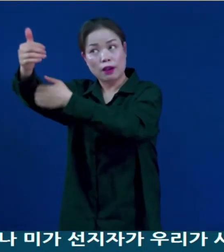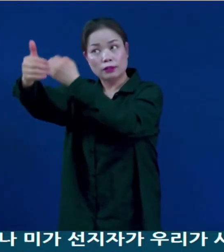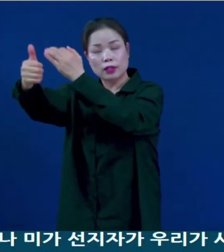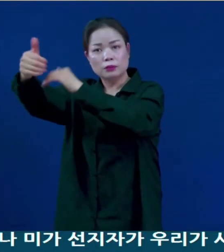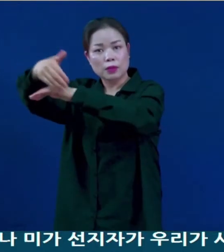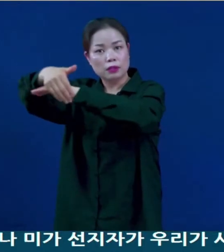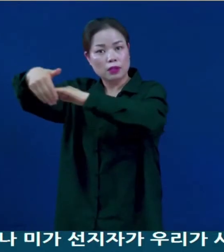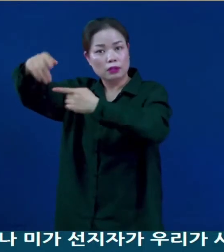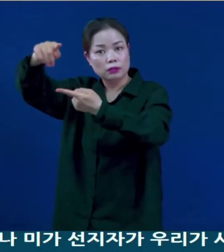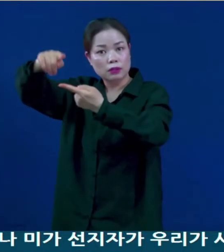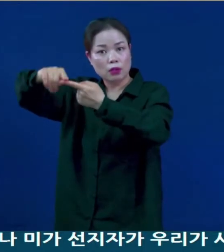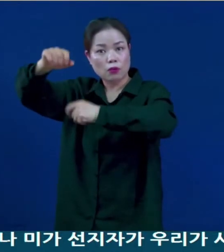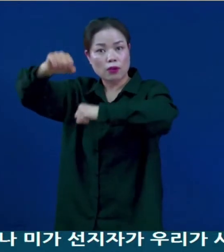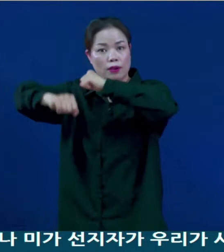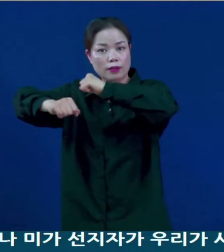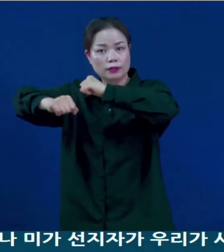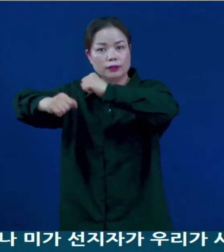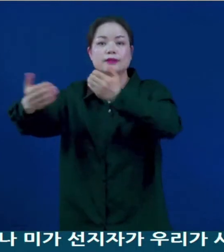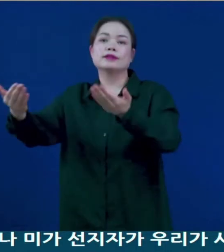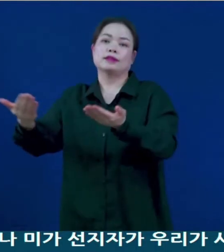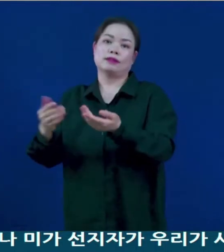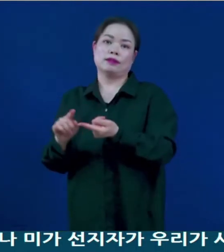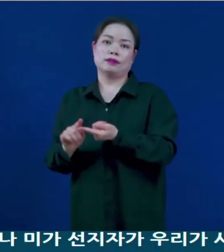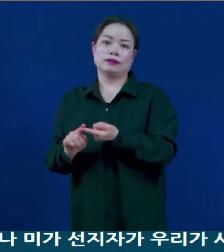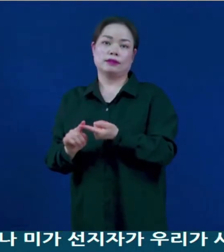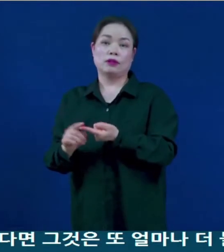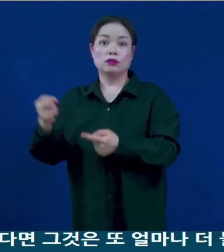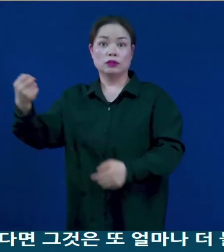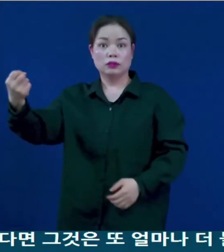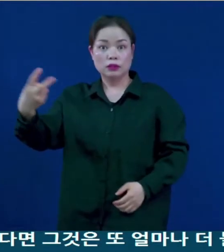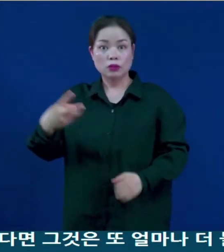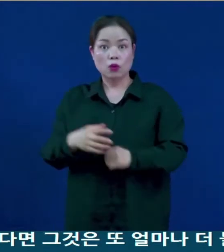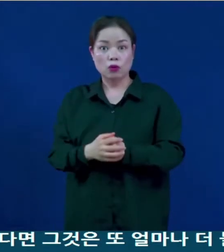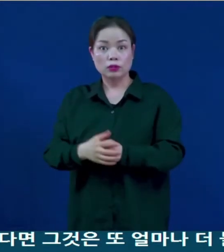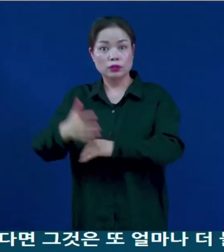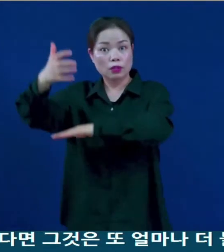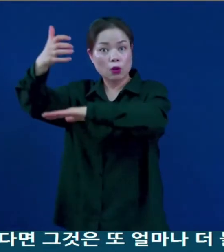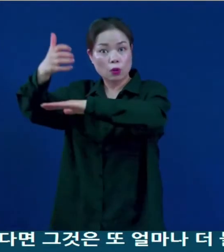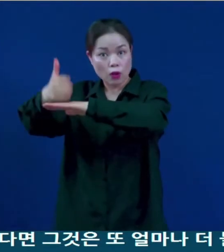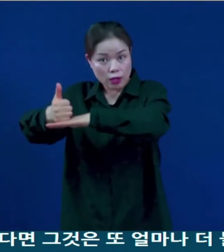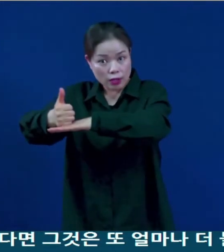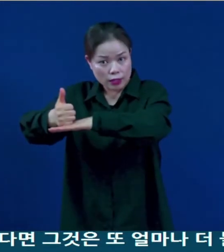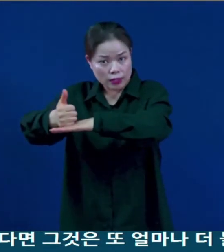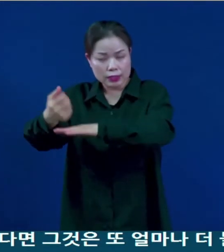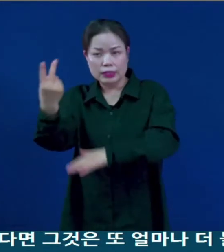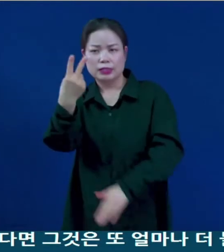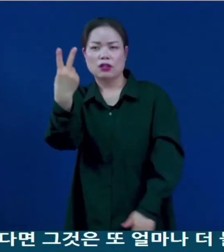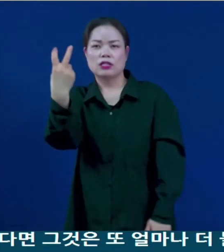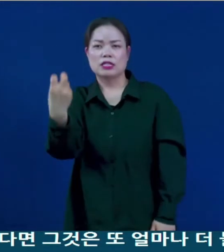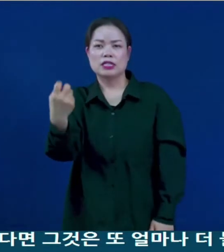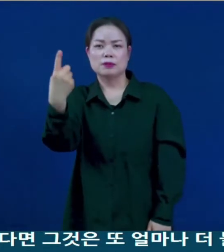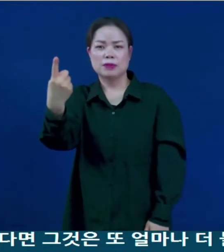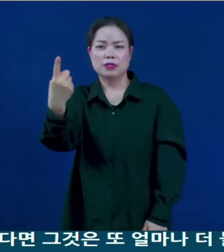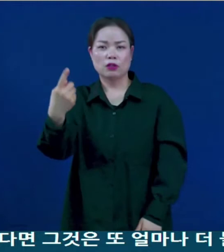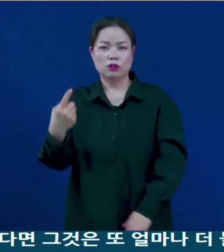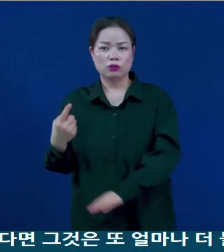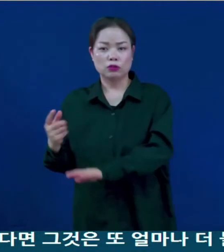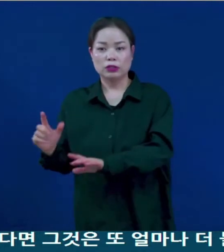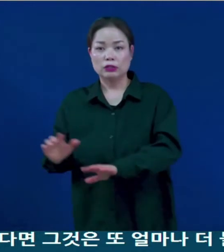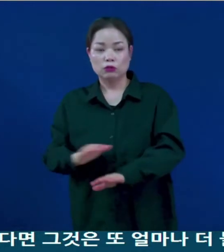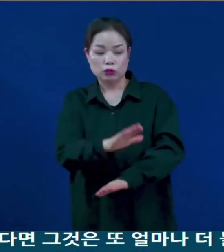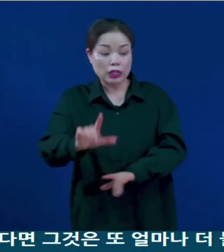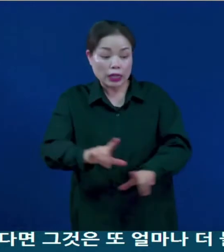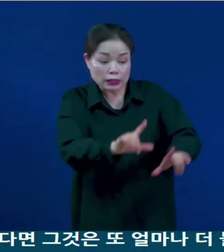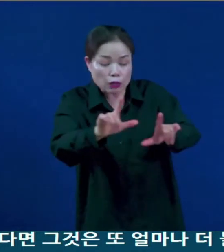하나님의 계획에 따라 행하실 일에 대해서, 그리고 바로 그 결과 2021년에 살고 있는